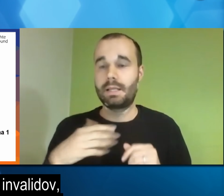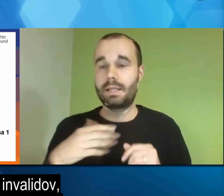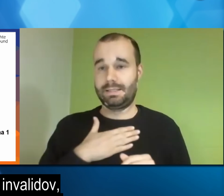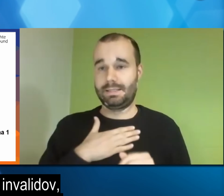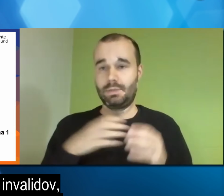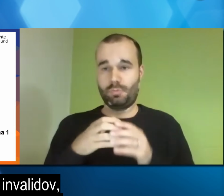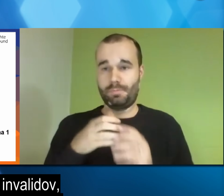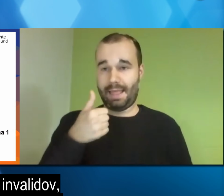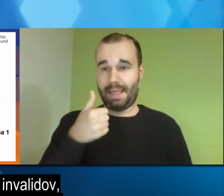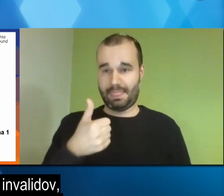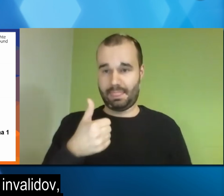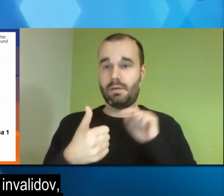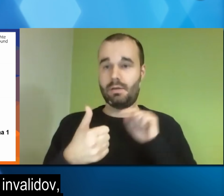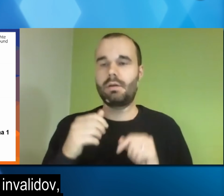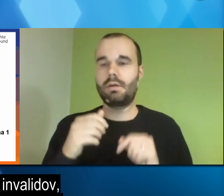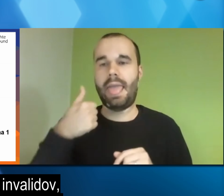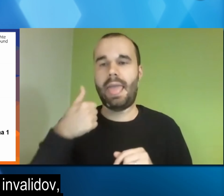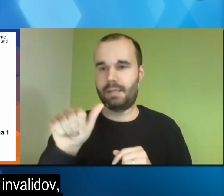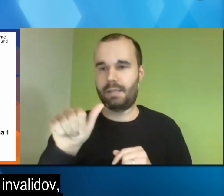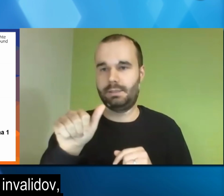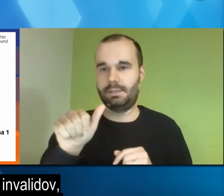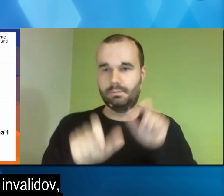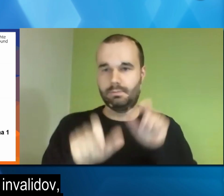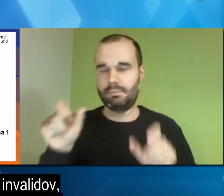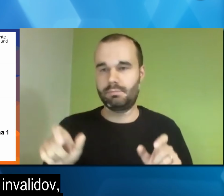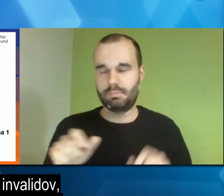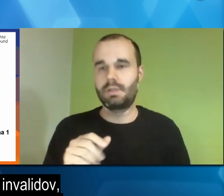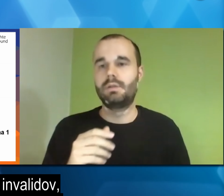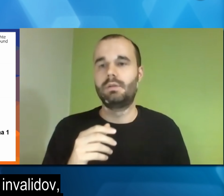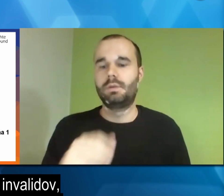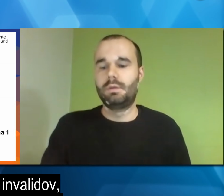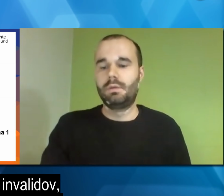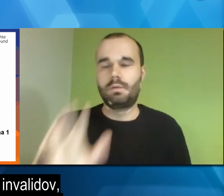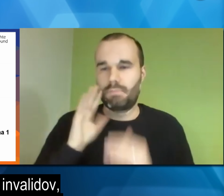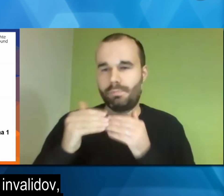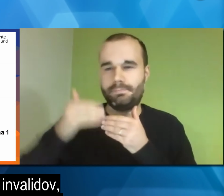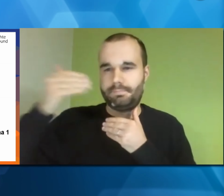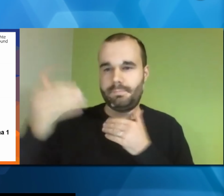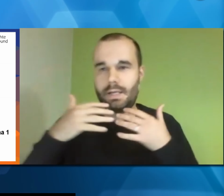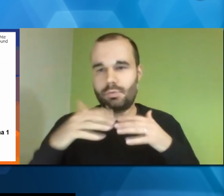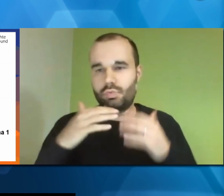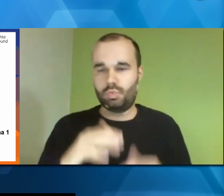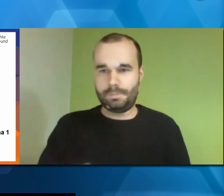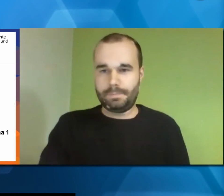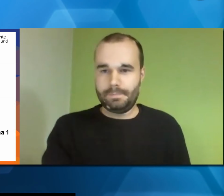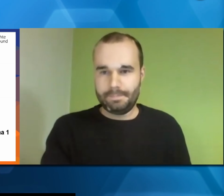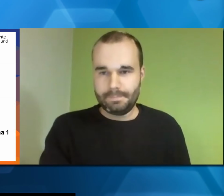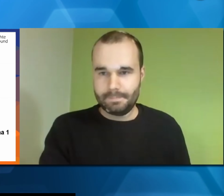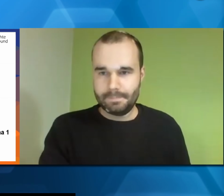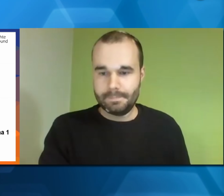30-34 gluhih invalidov, zaposlenih pa je 11, bom še kasneje